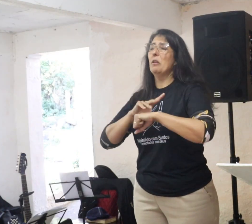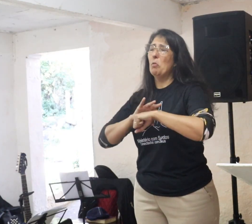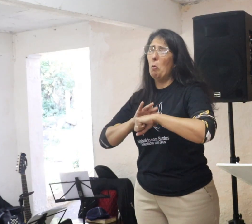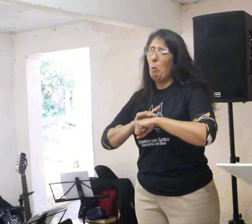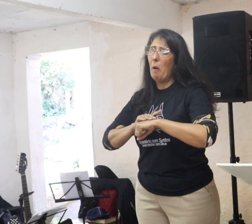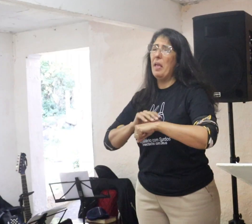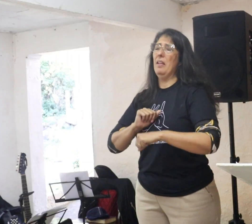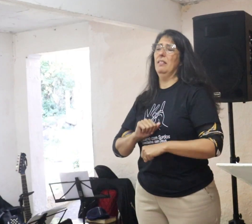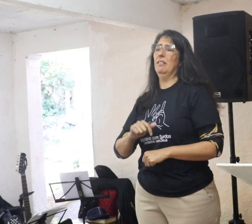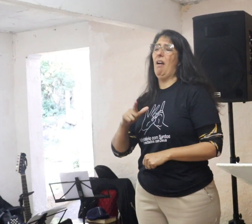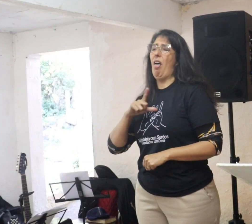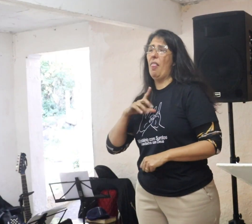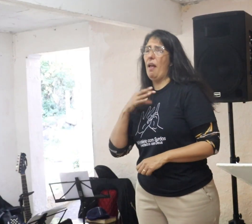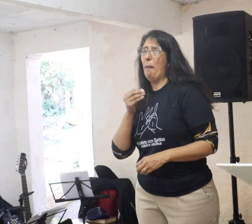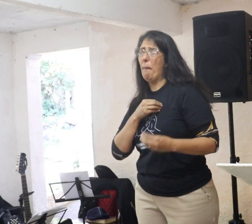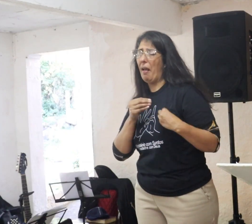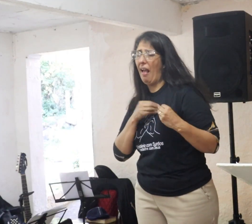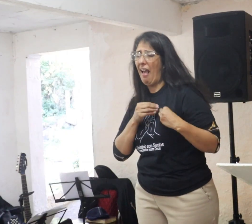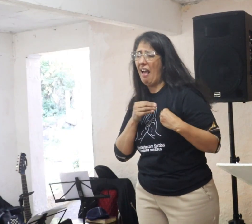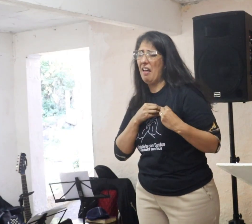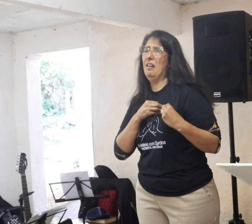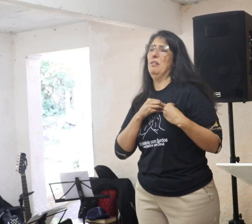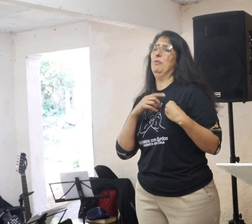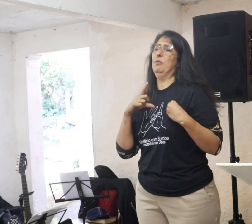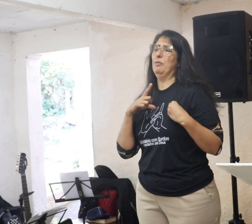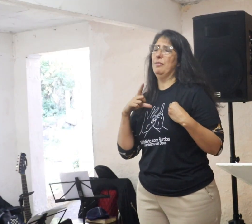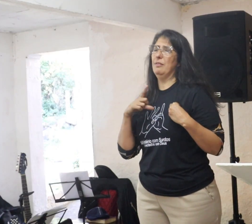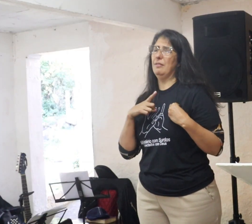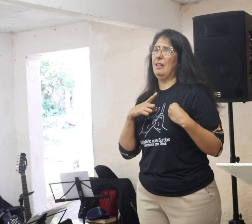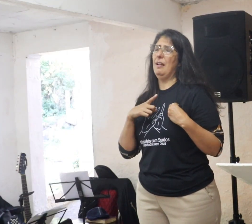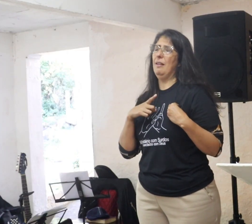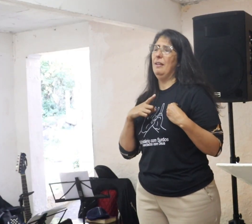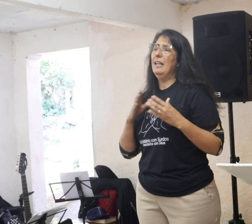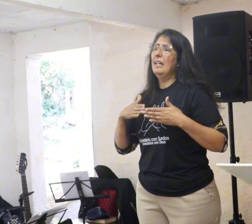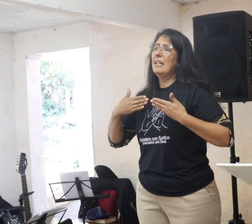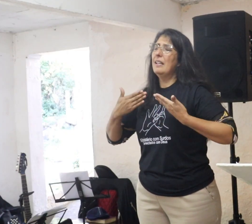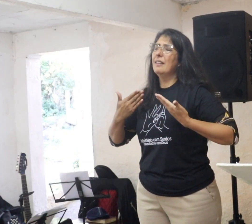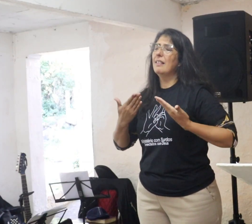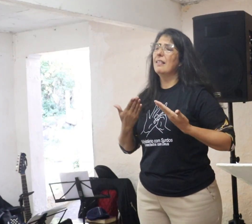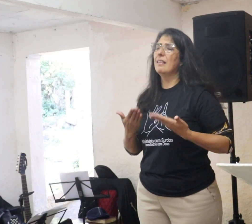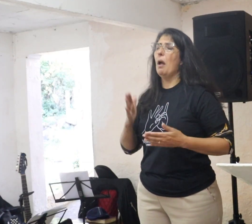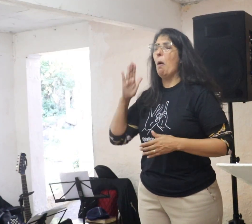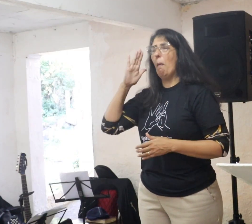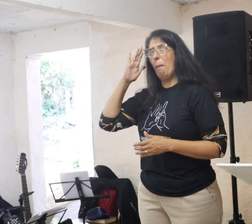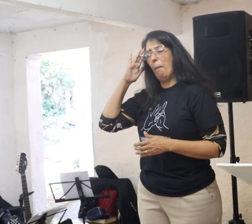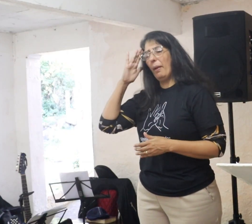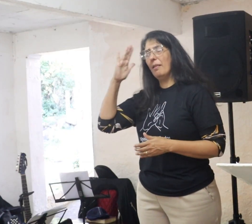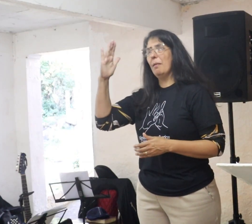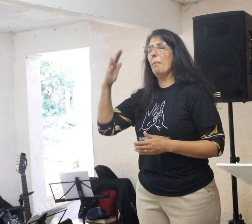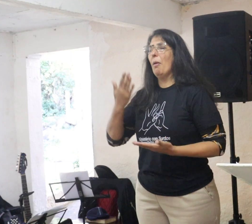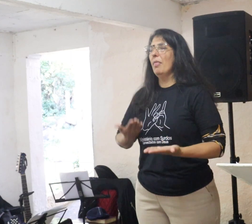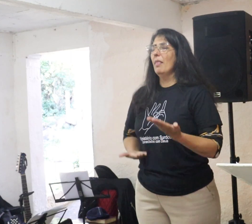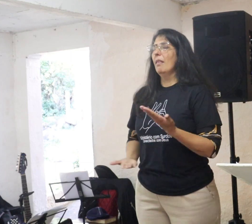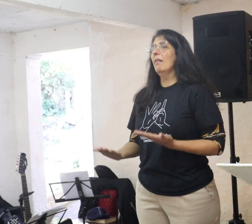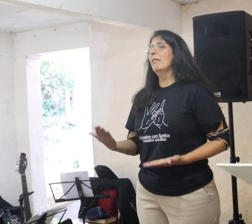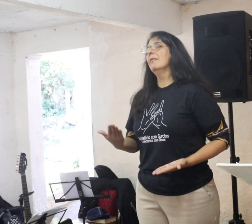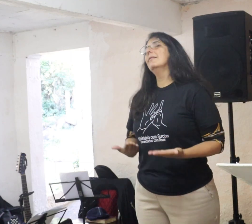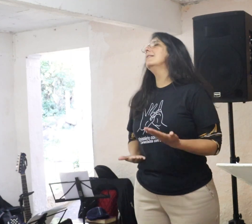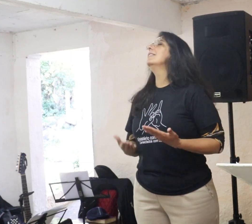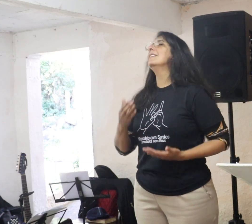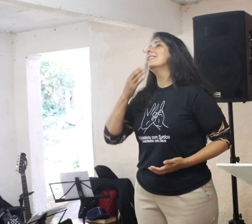mundo. Ó Deus, um ensino fundamental para servirmos ao Senhor